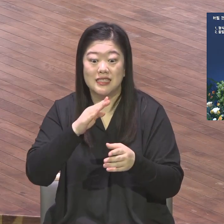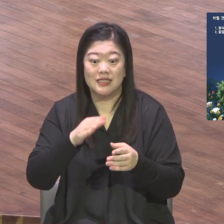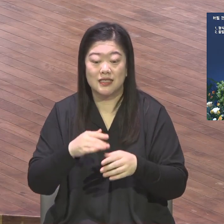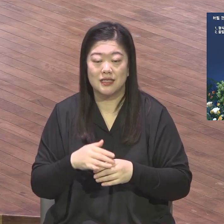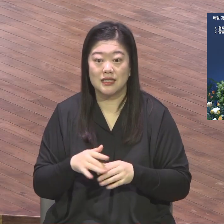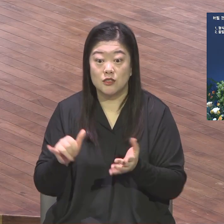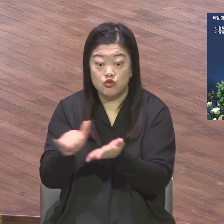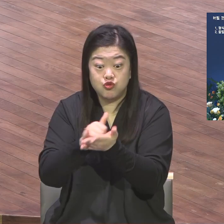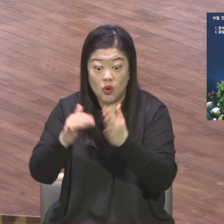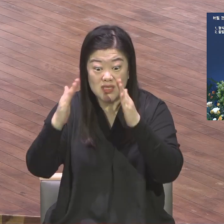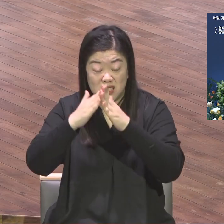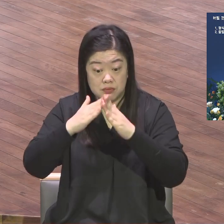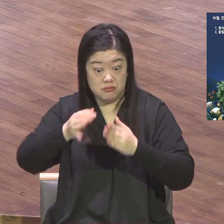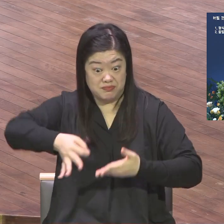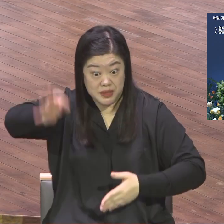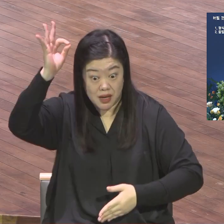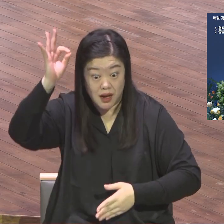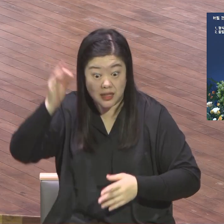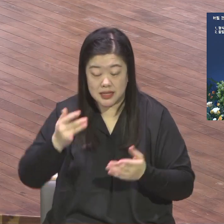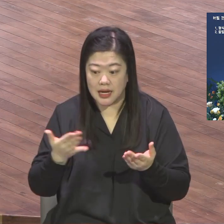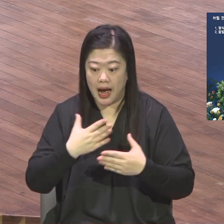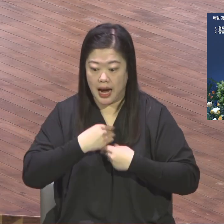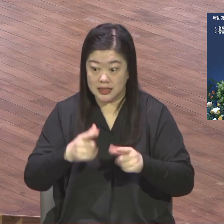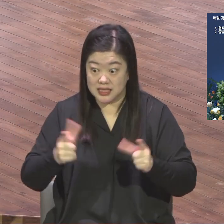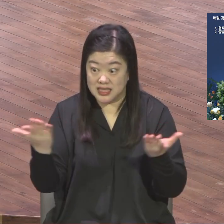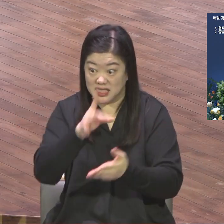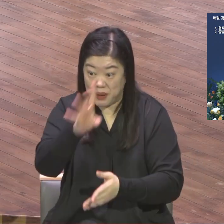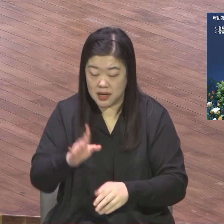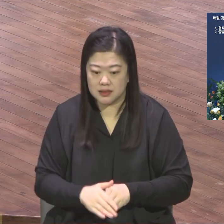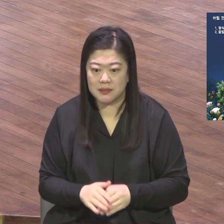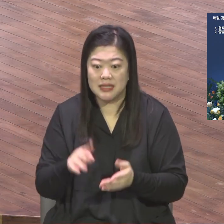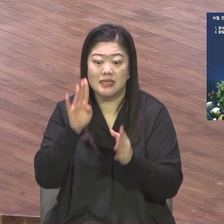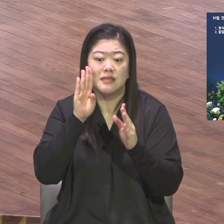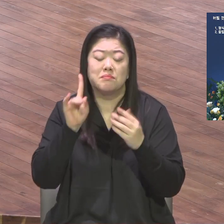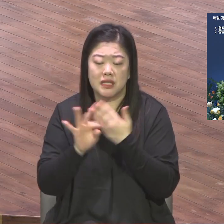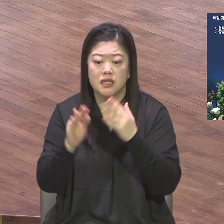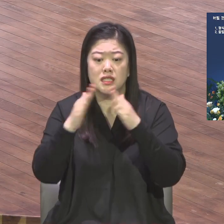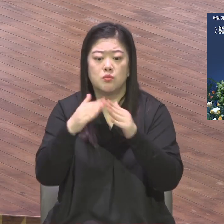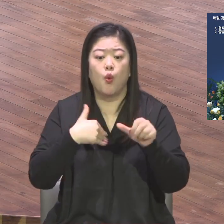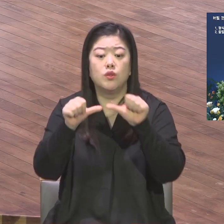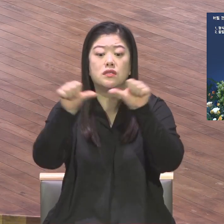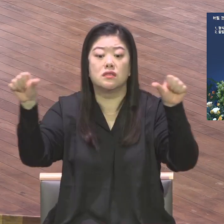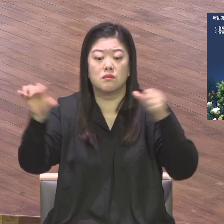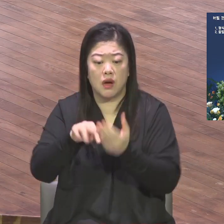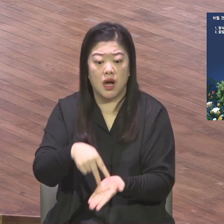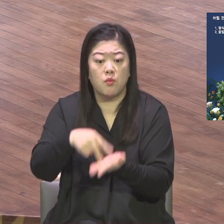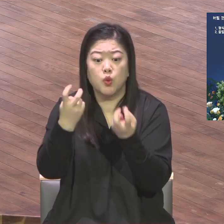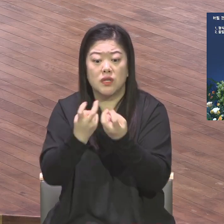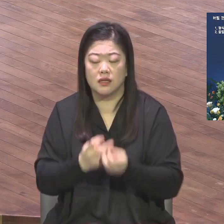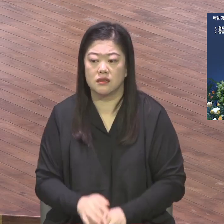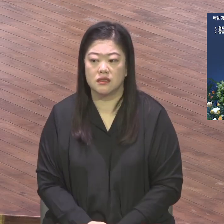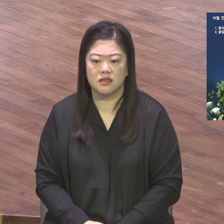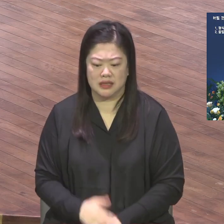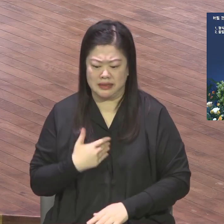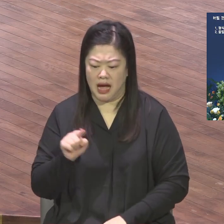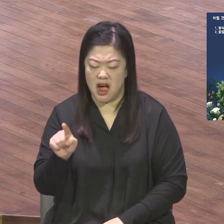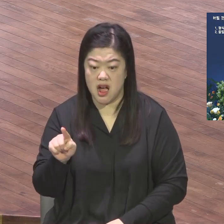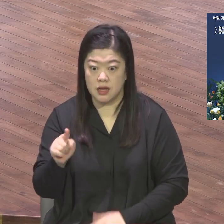우리가 볼 때 완전, 지금도 그러겠다. 지금도 똑같아요. 2000년이나 지금이나